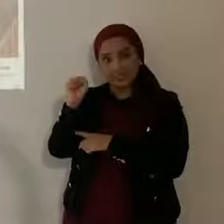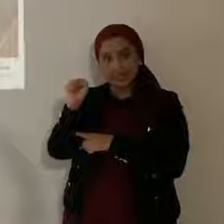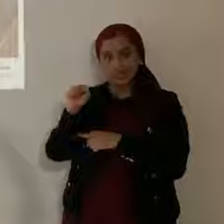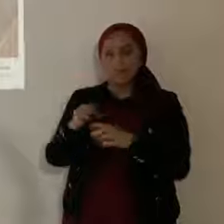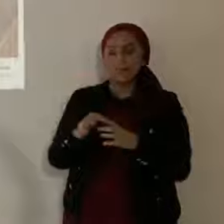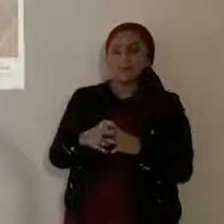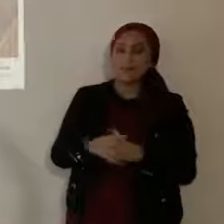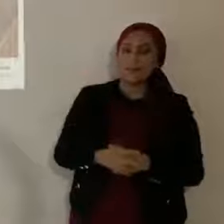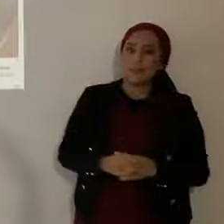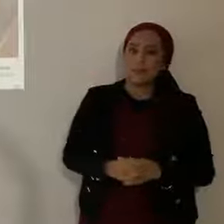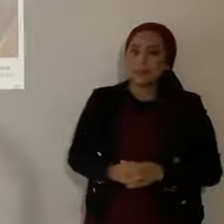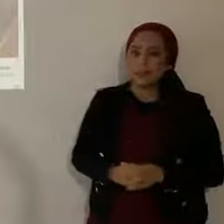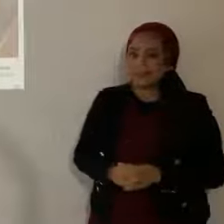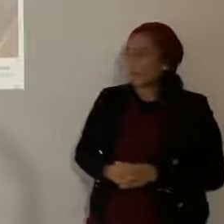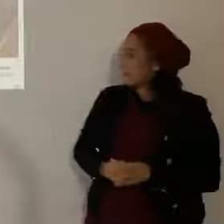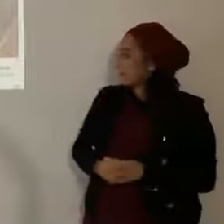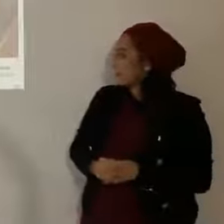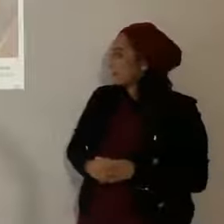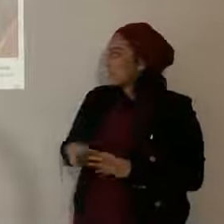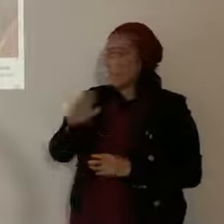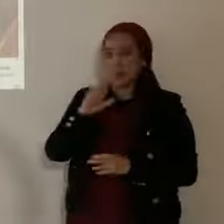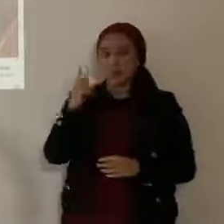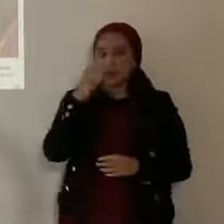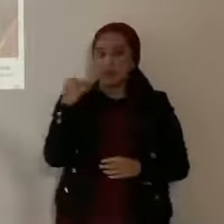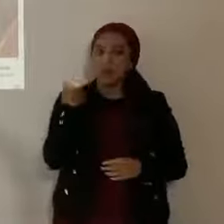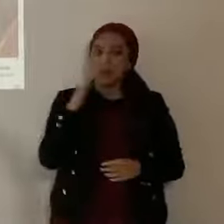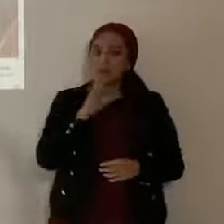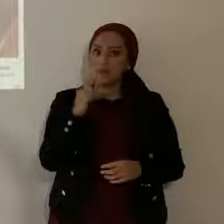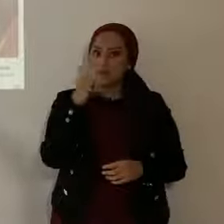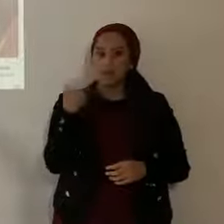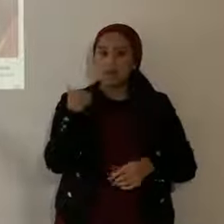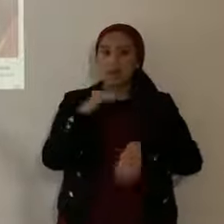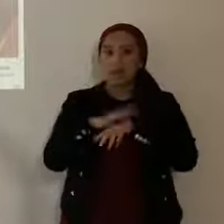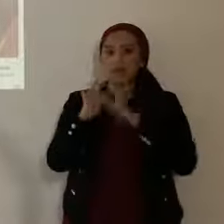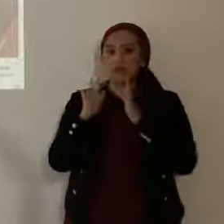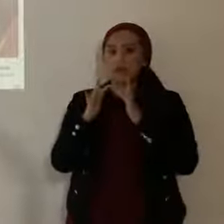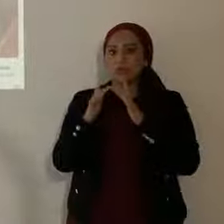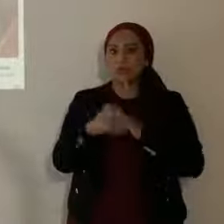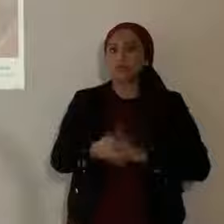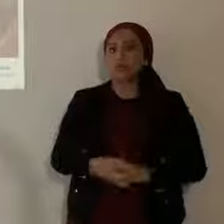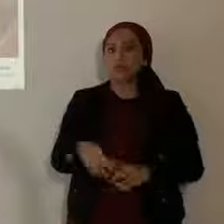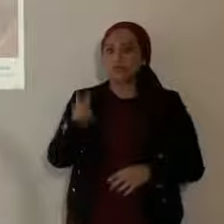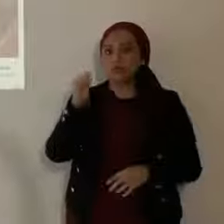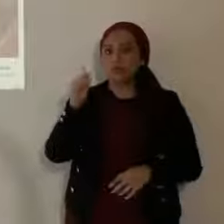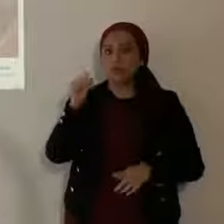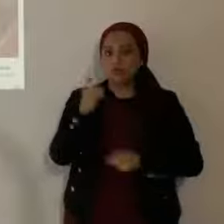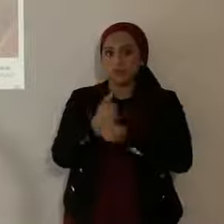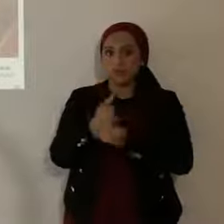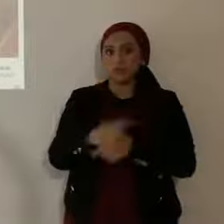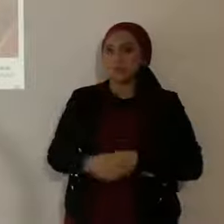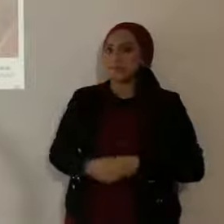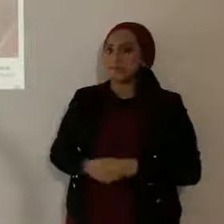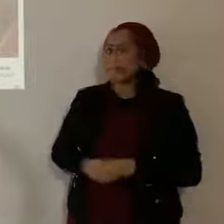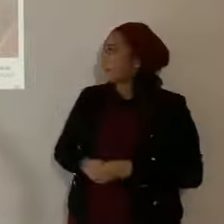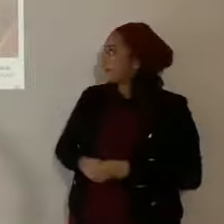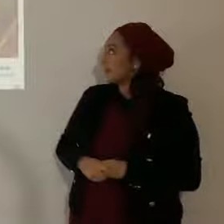¿sí? Como nunca antes en la historia de Google. Tremendo, ¿verdad? En la parte derecha. Es